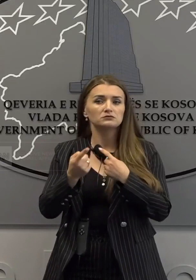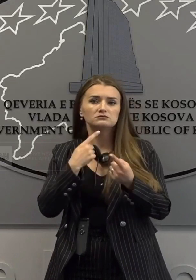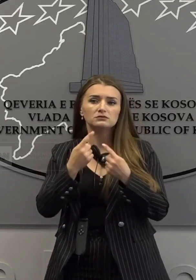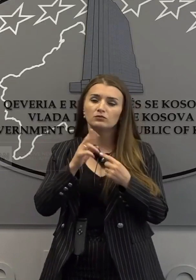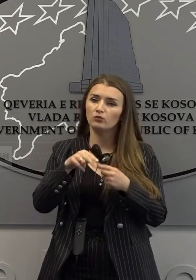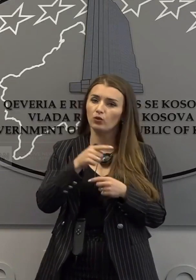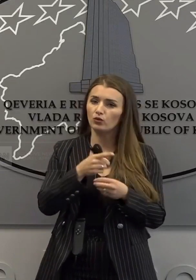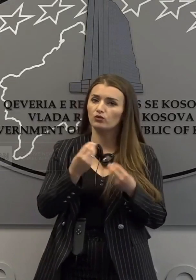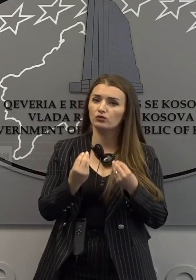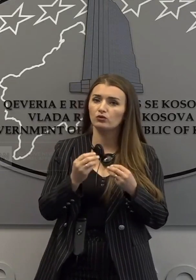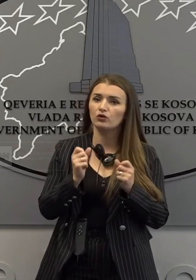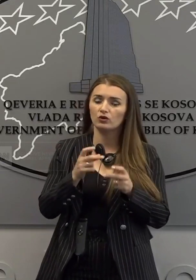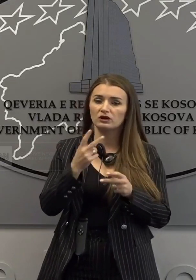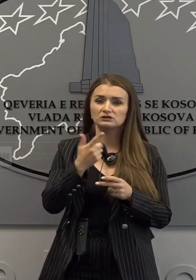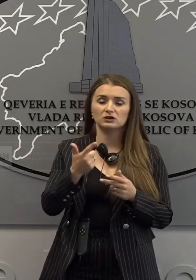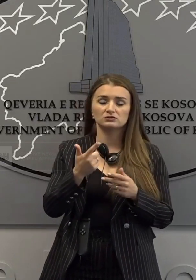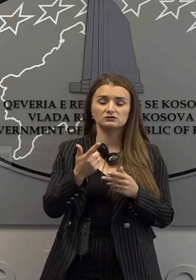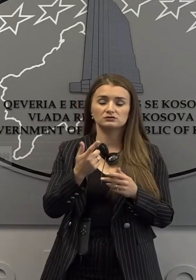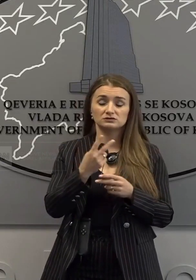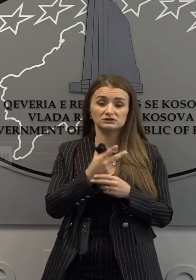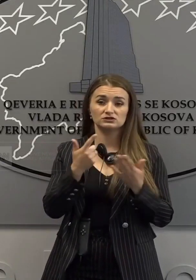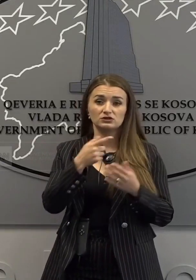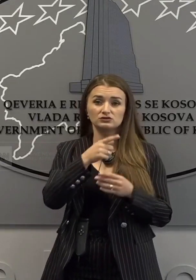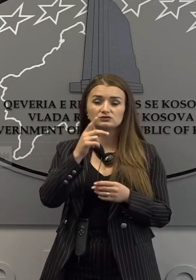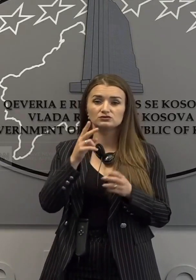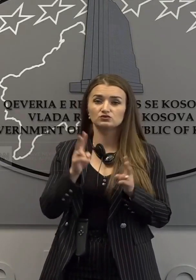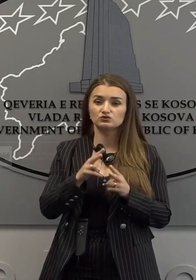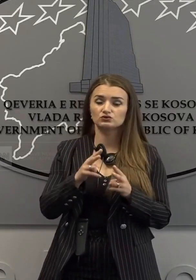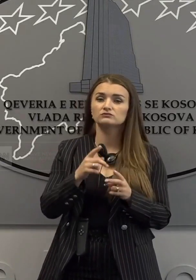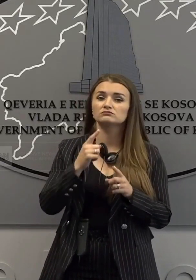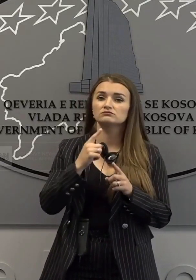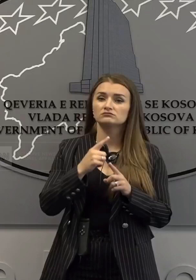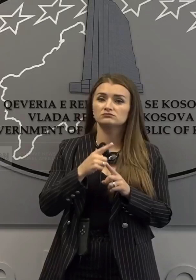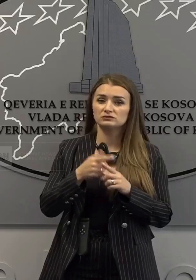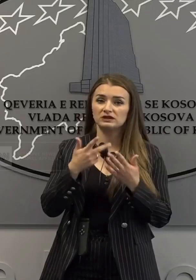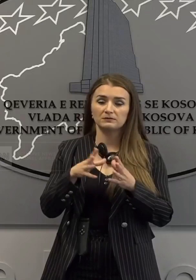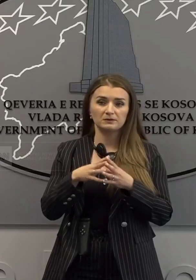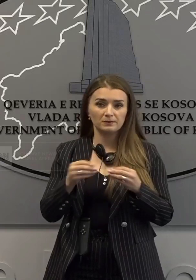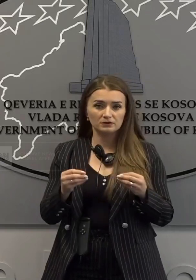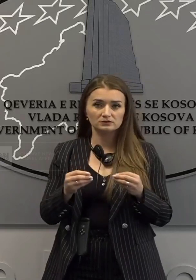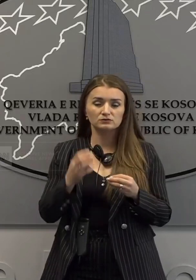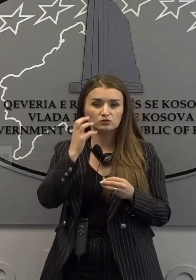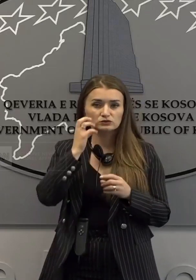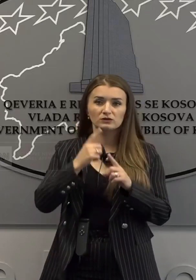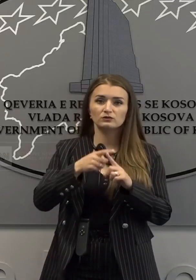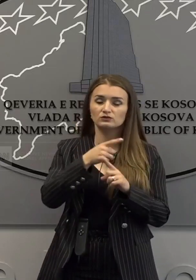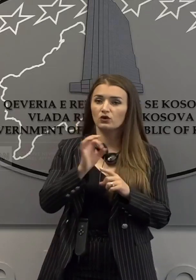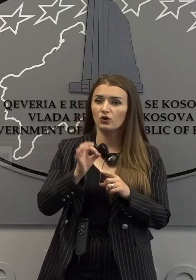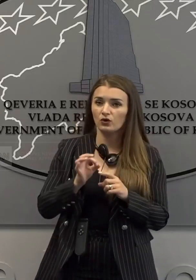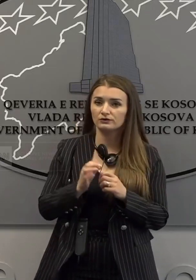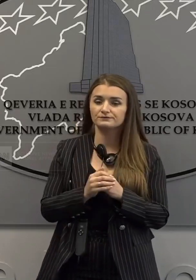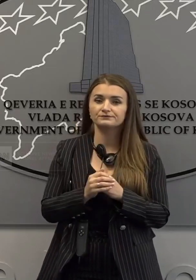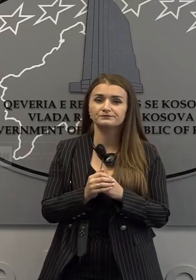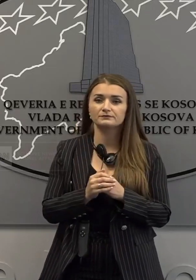të 27 shkurtit të vitit kaluar dhe aneksin e zbatimit të 18 marsit të vitit kaluar. Njëra në Bruxelles, tjetra në Ohër. Ne kemi marrëveshje.